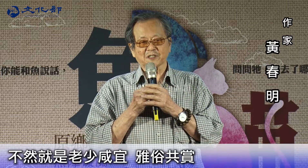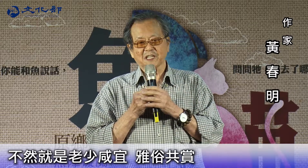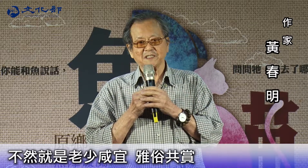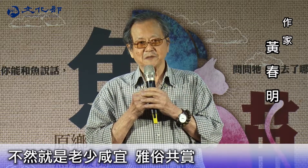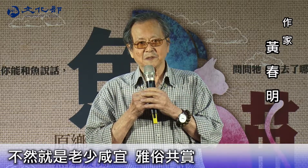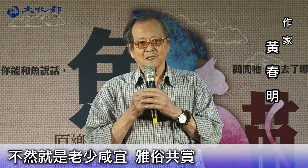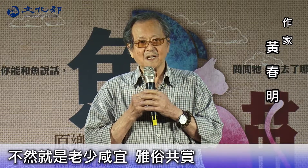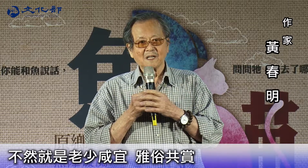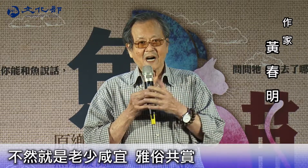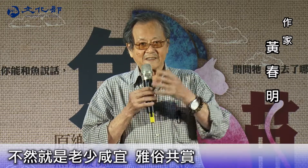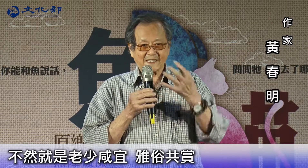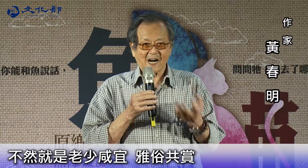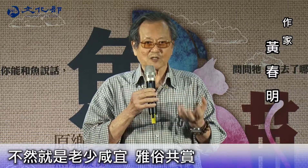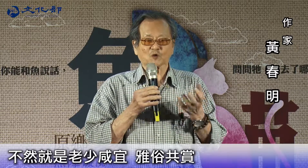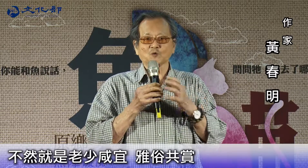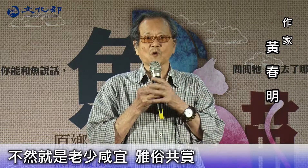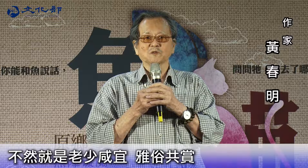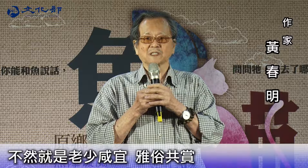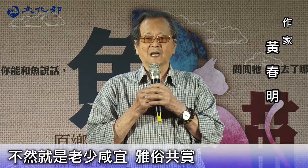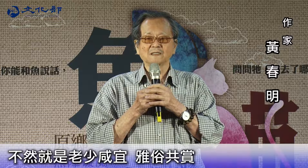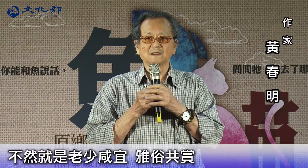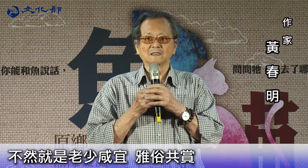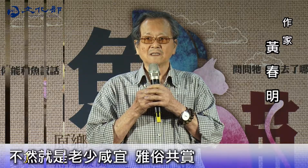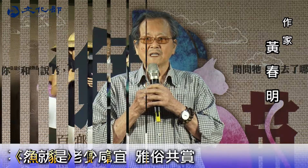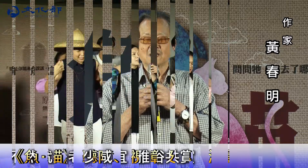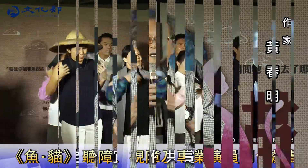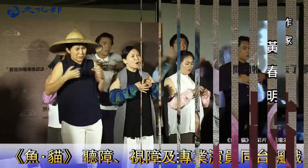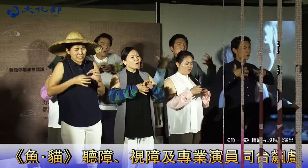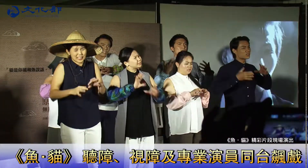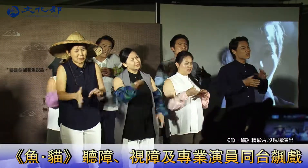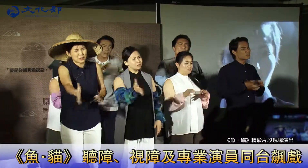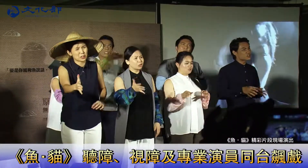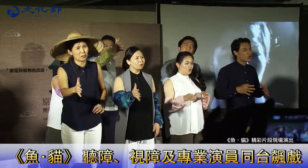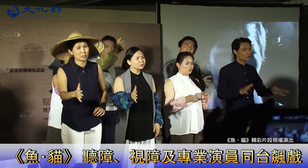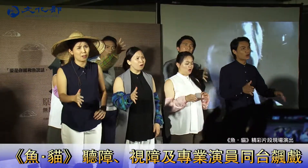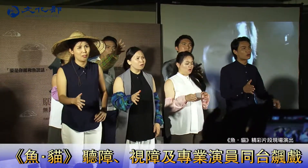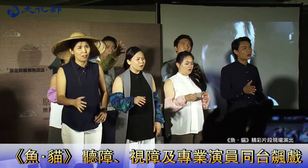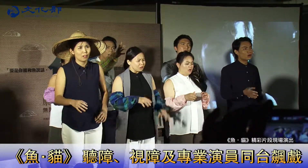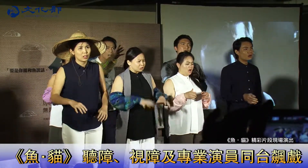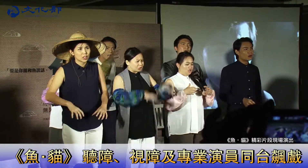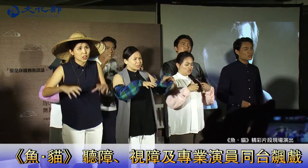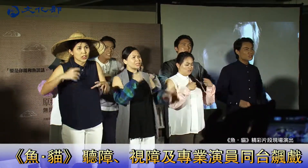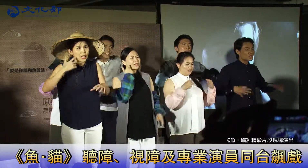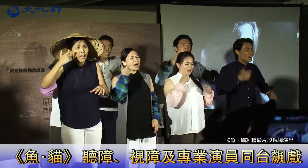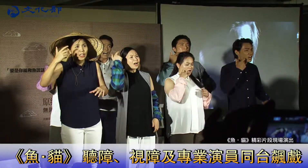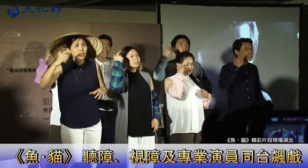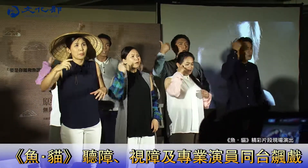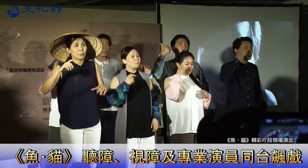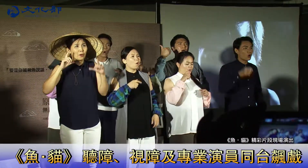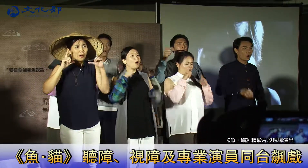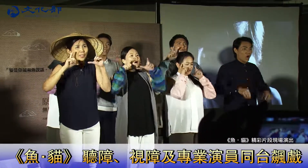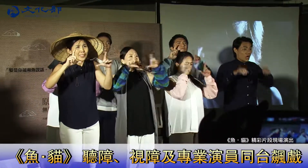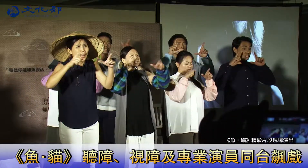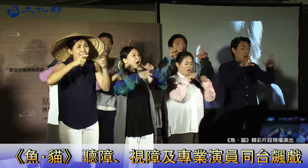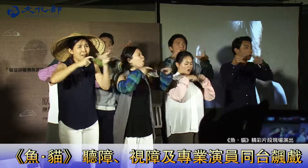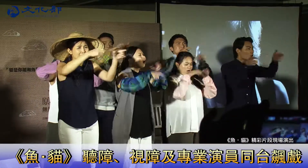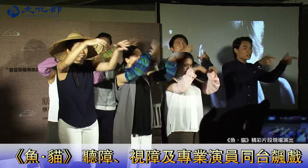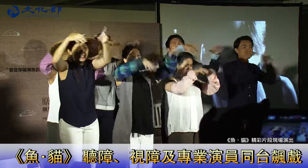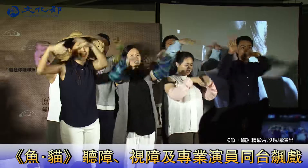咸宜，养成共识。 记者会上，听障、视障专业剧场演员也